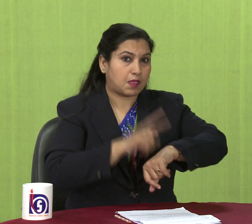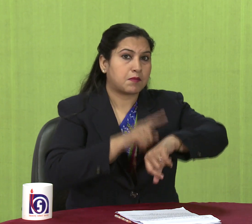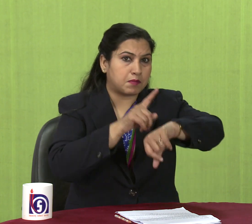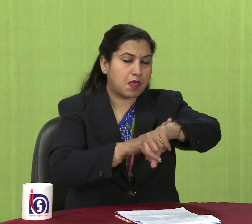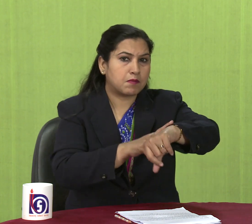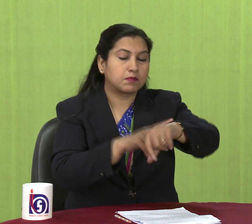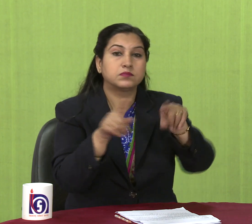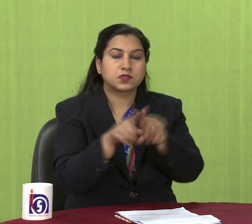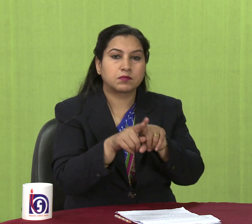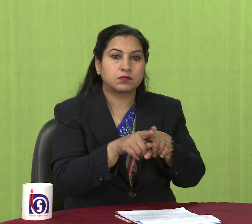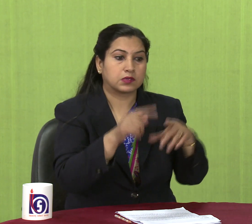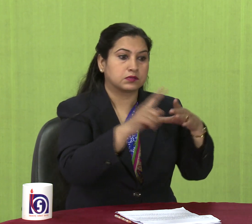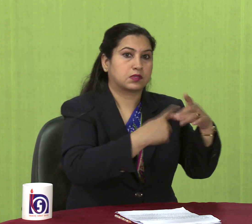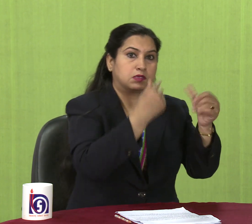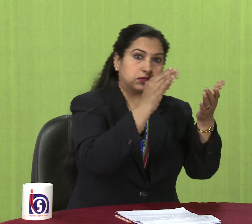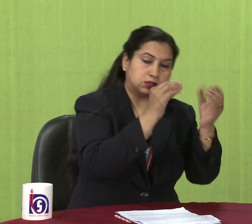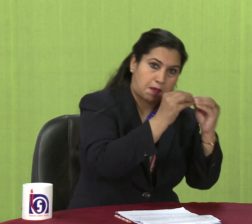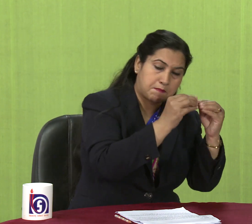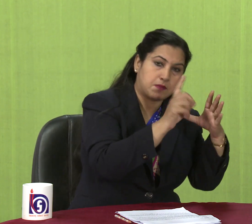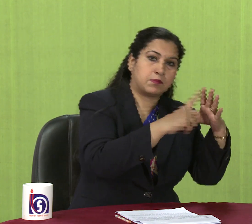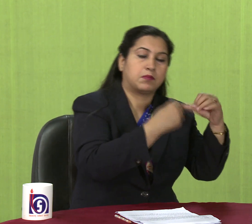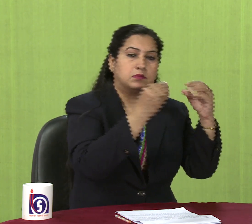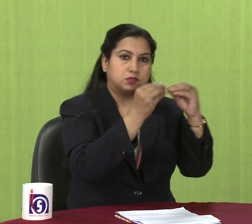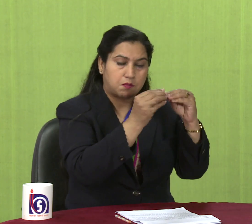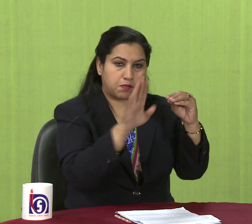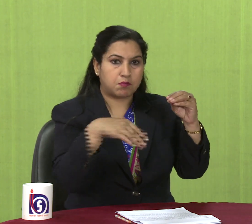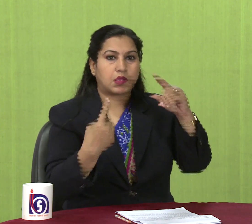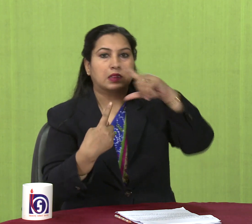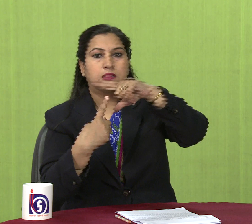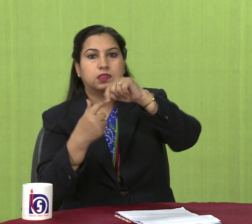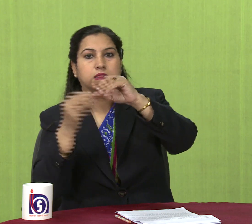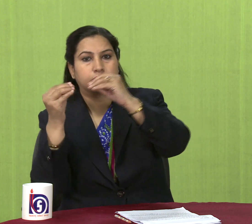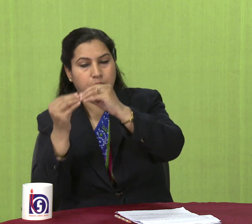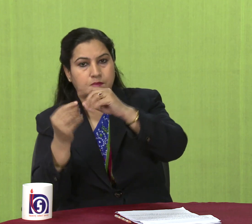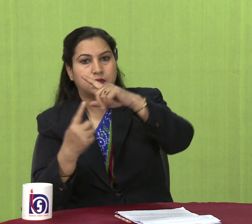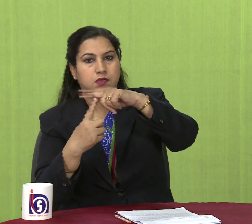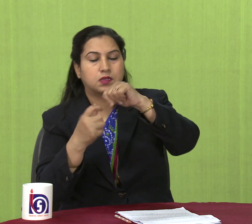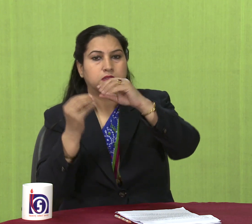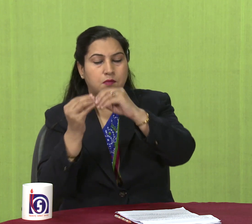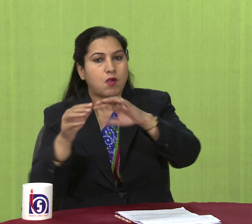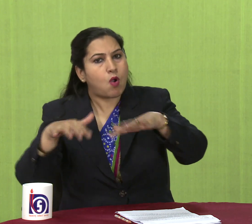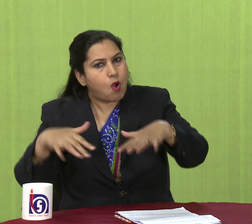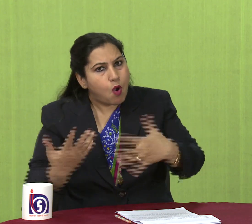तब तब, सब और आखिन आँखी में